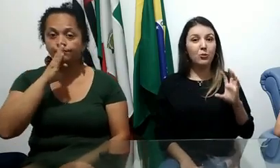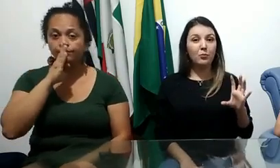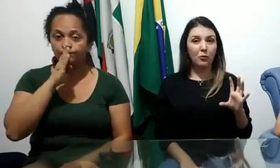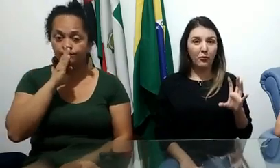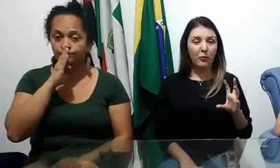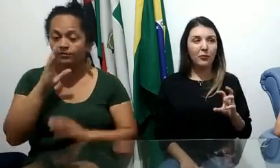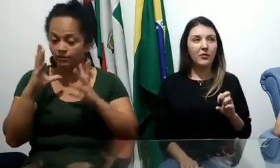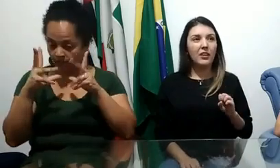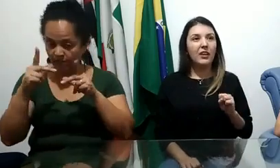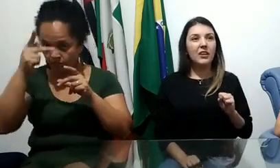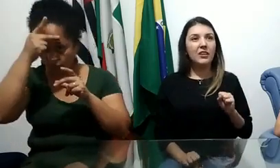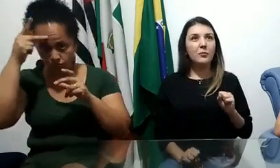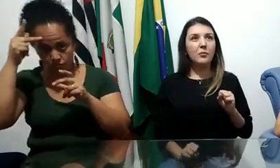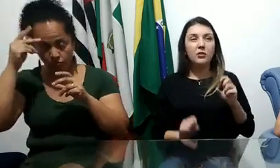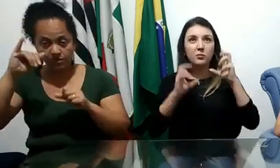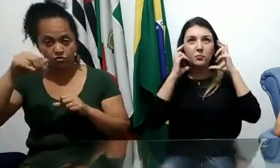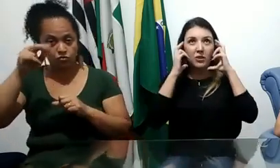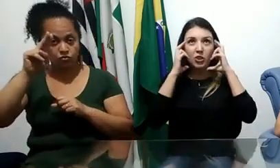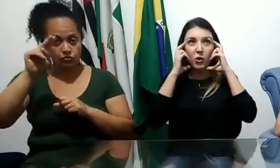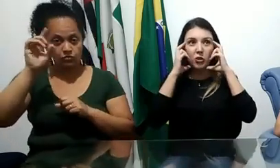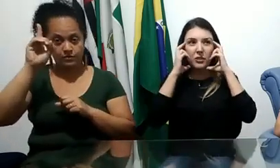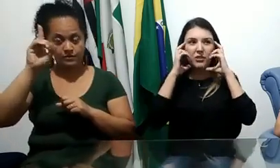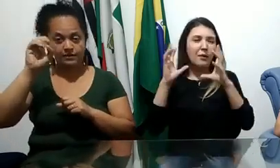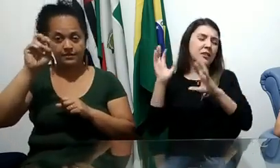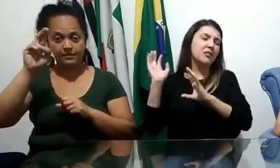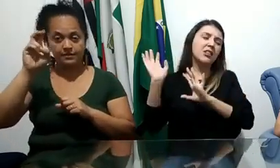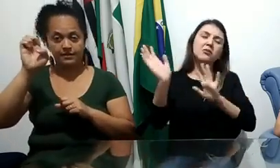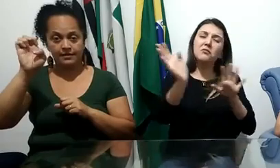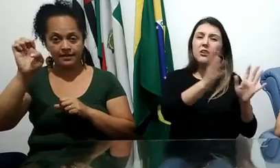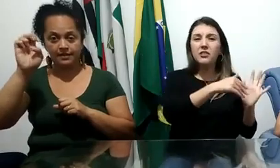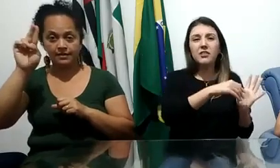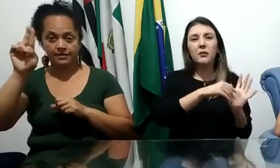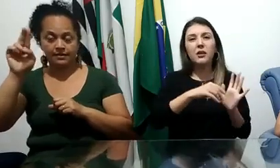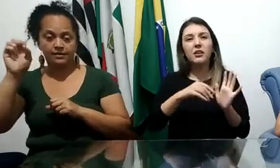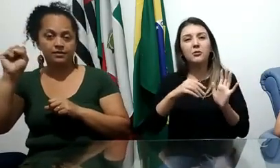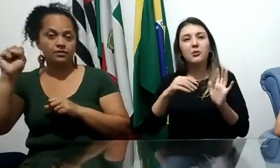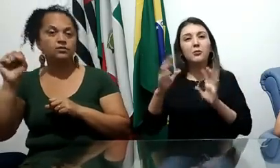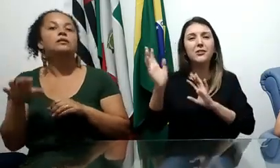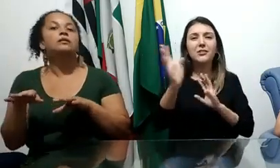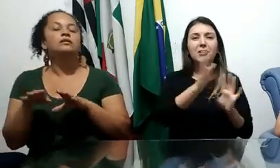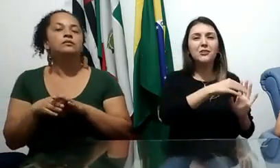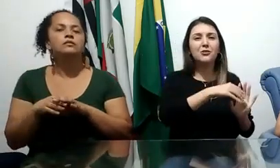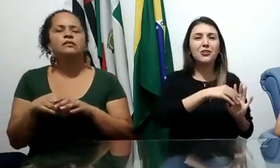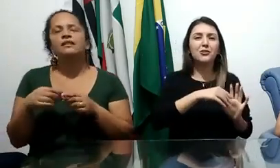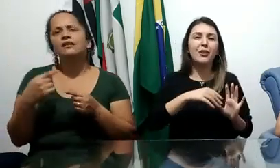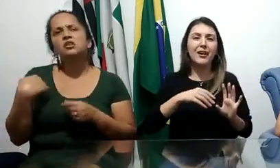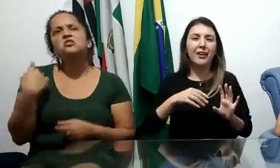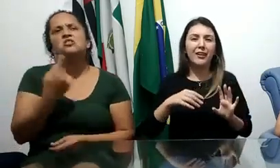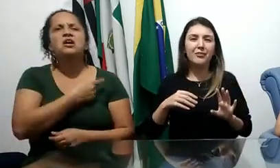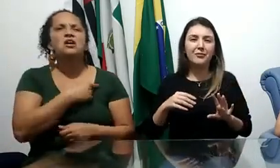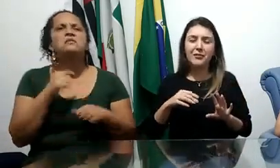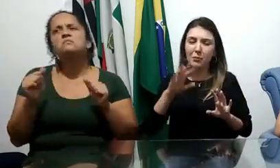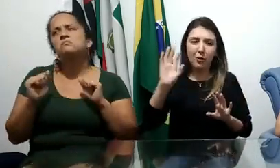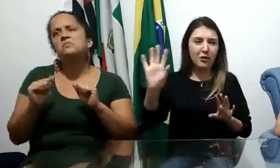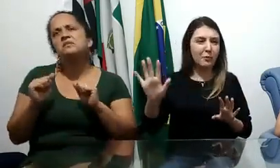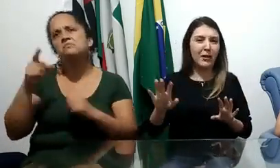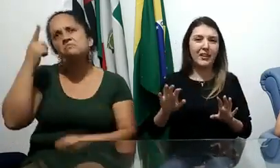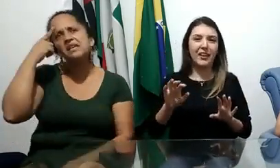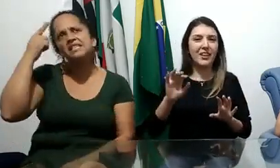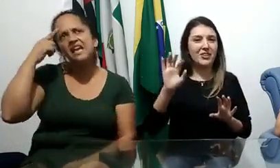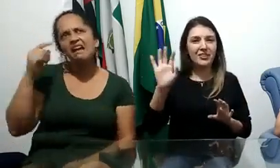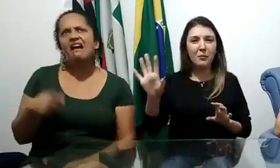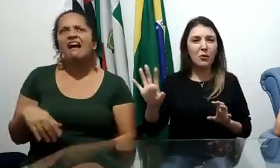todo o povo. E a gente pode pensar, mas isso era no Velho Testamento, eu não preciso jejuar não, tá bom indo